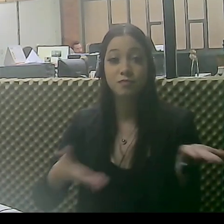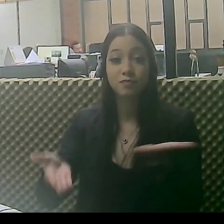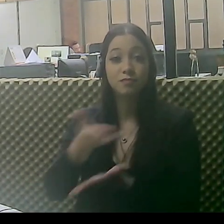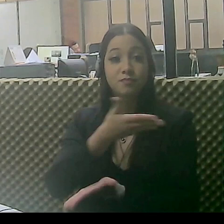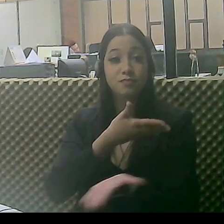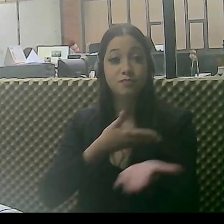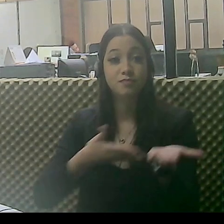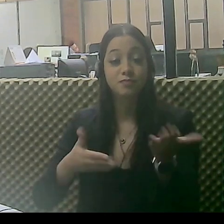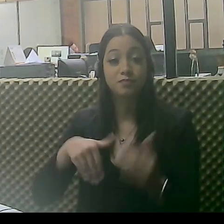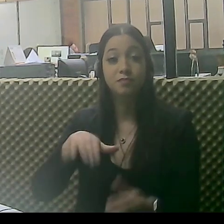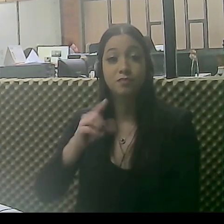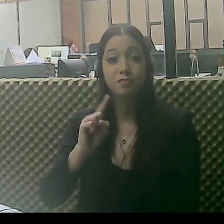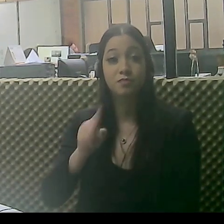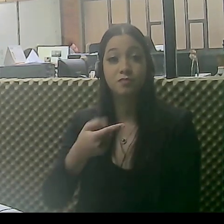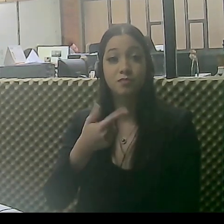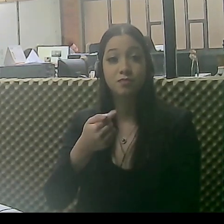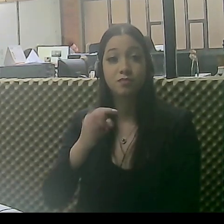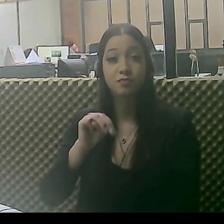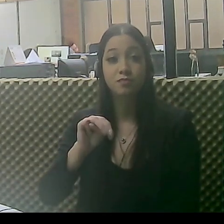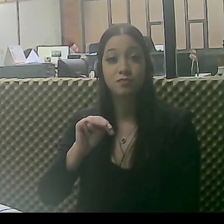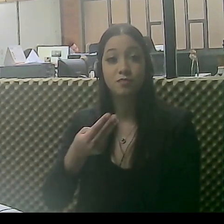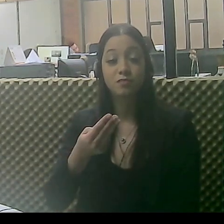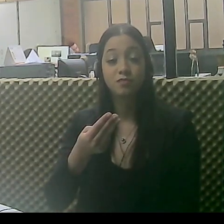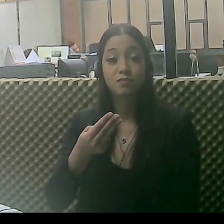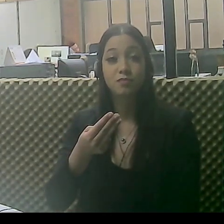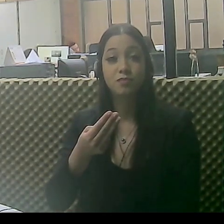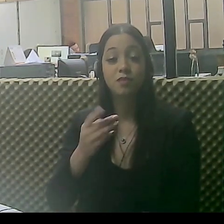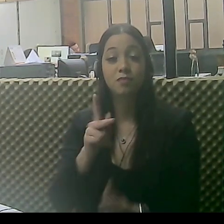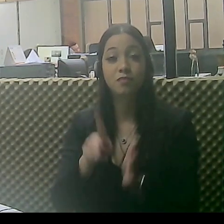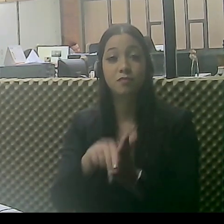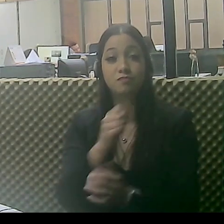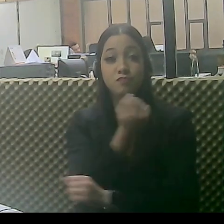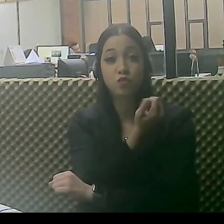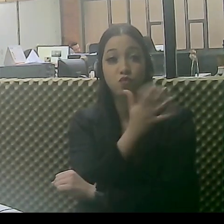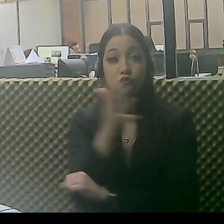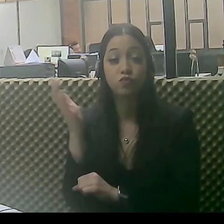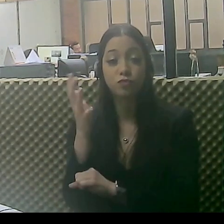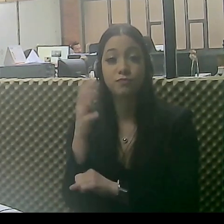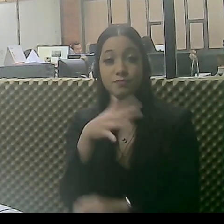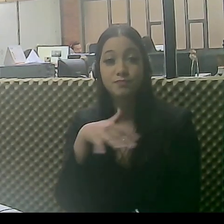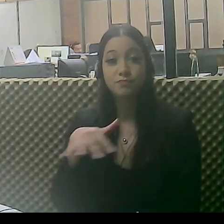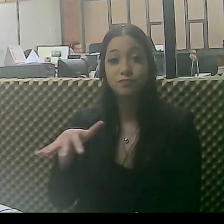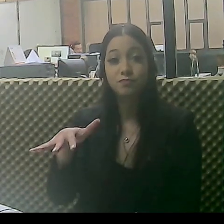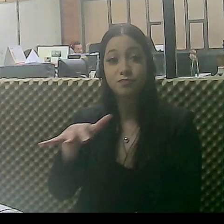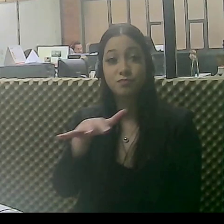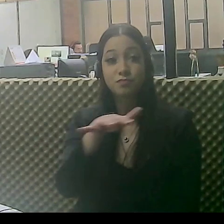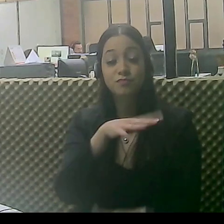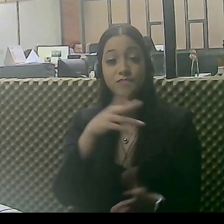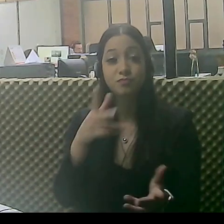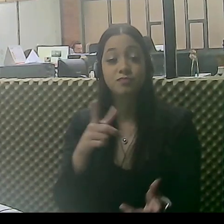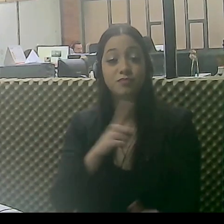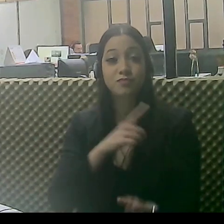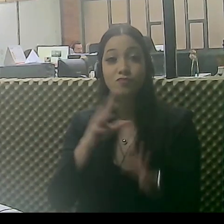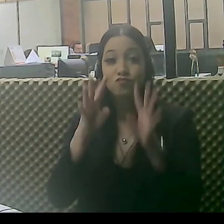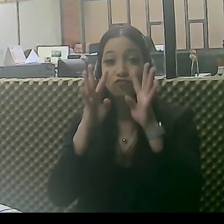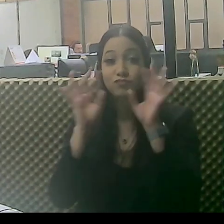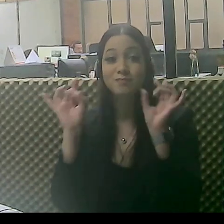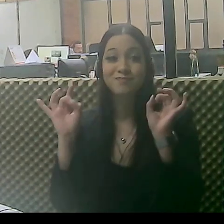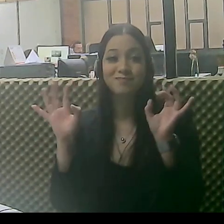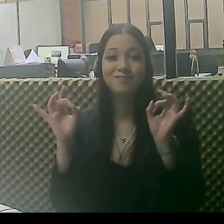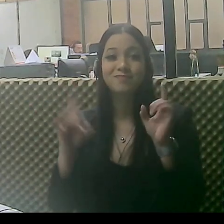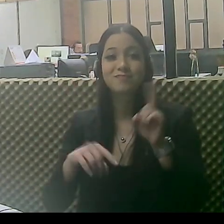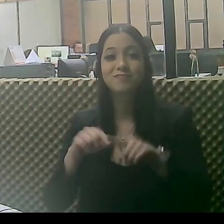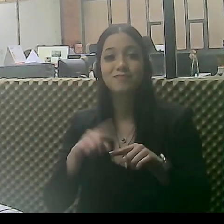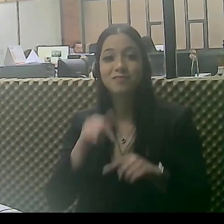e mais de 1,7 milhão de metros quadrados de área verde. Nestes espaços, estão recebendo atenção especial